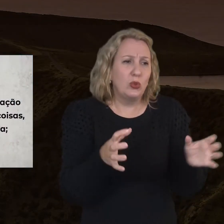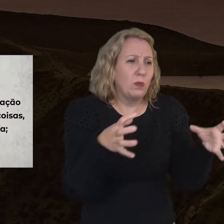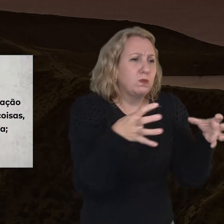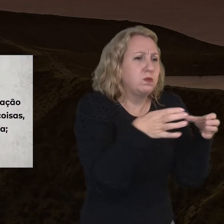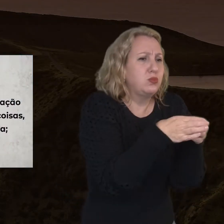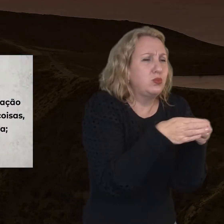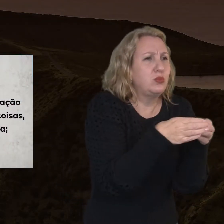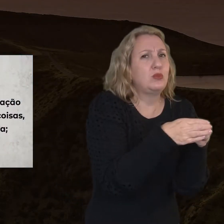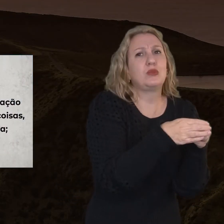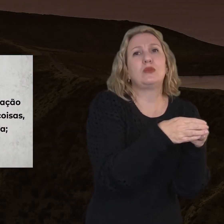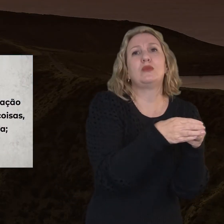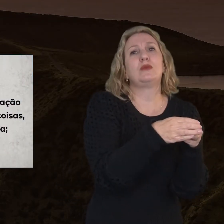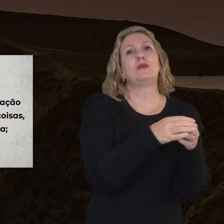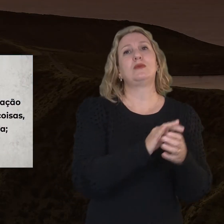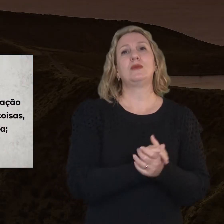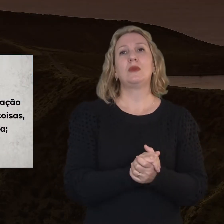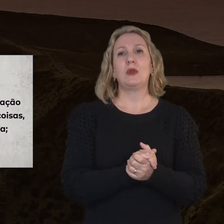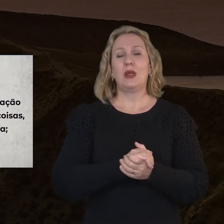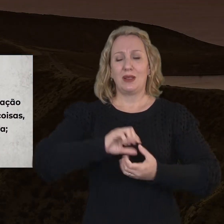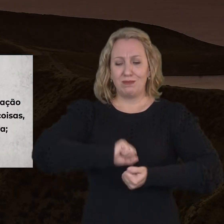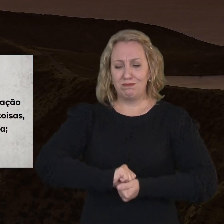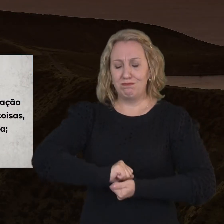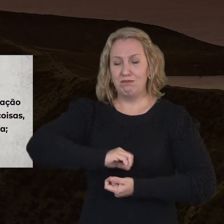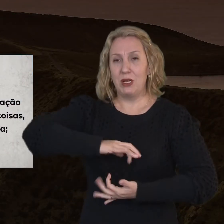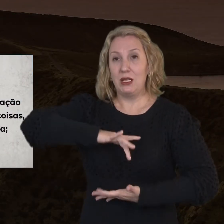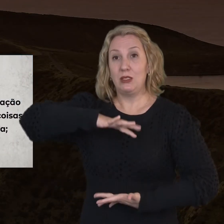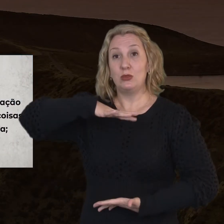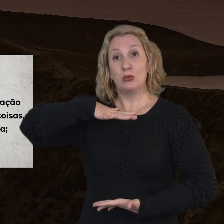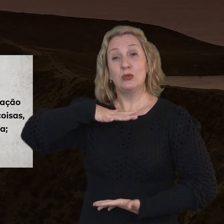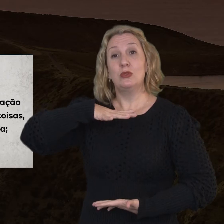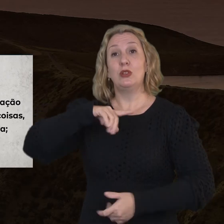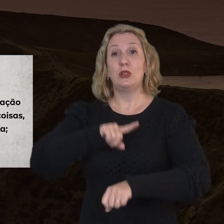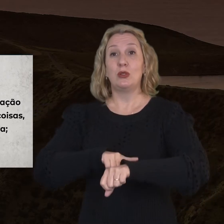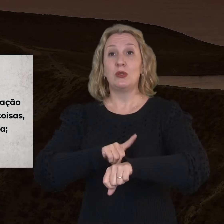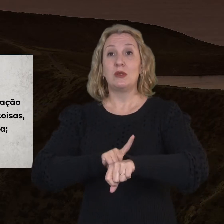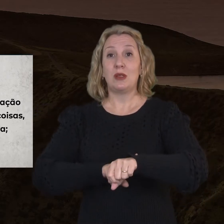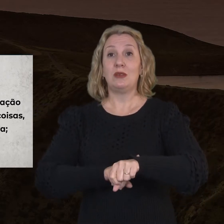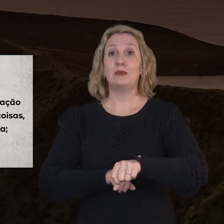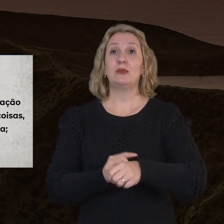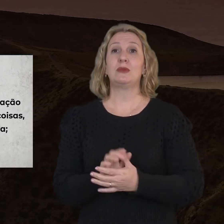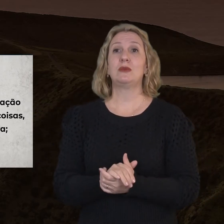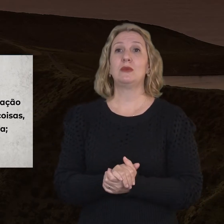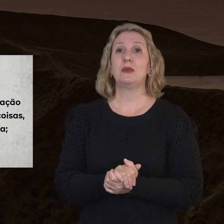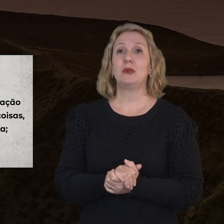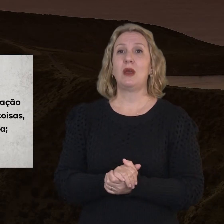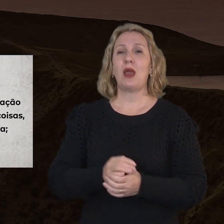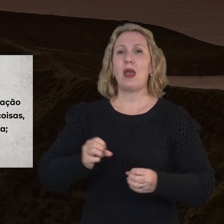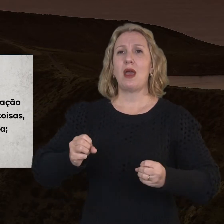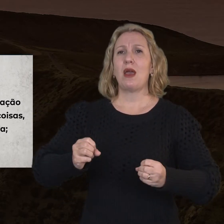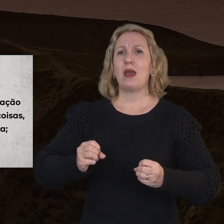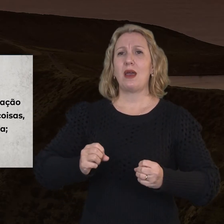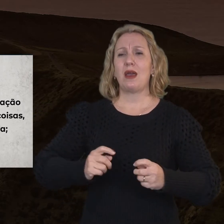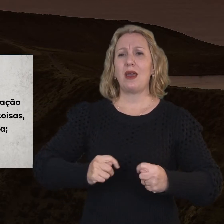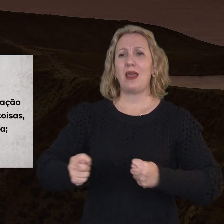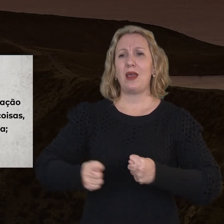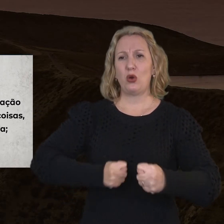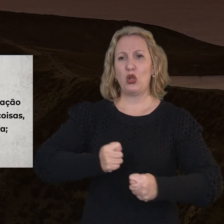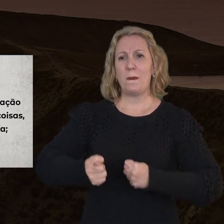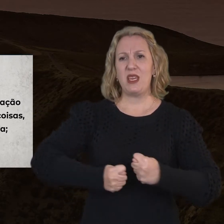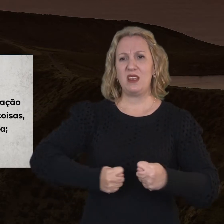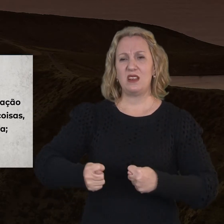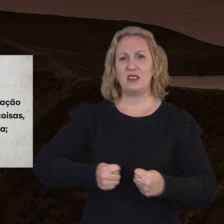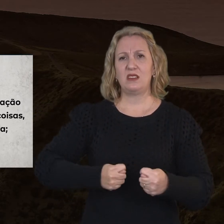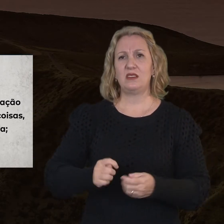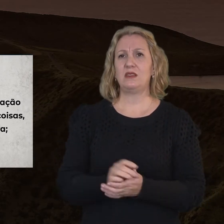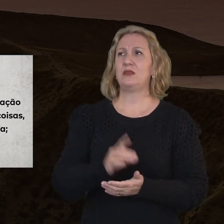dispensação da plenitude dos tempos na economia de deus da dispensação dos tempos de fazer